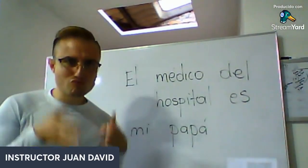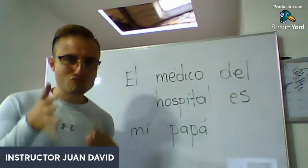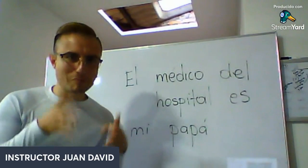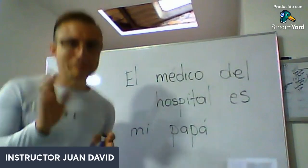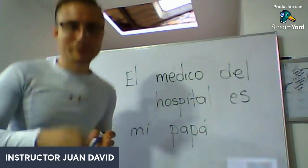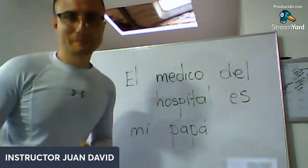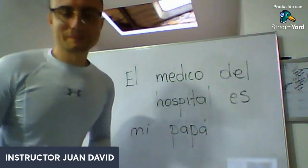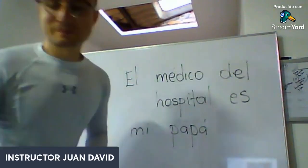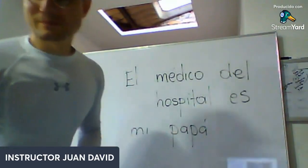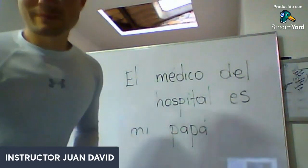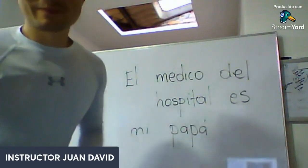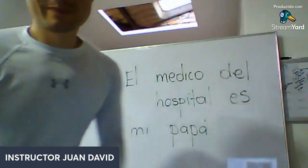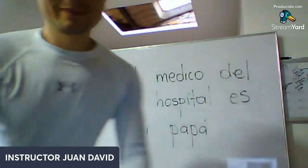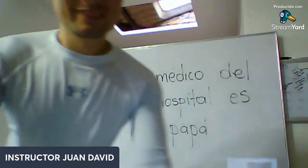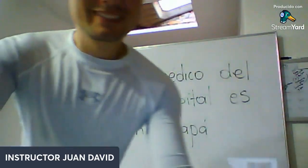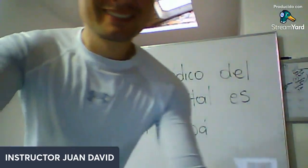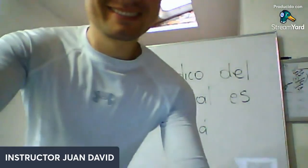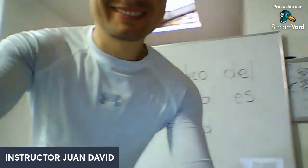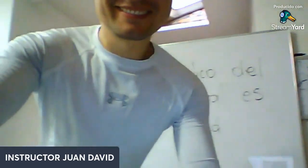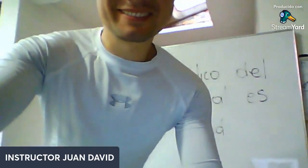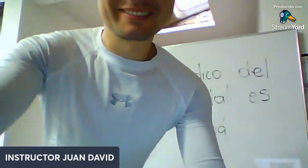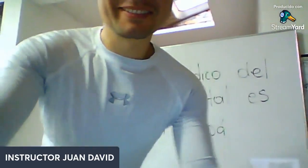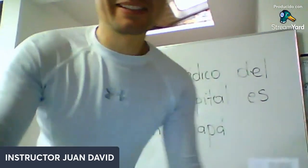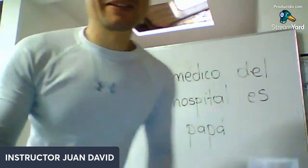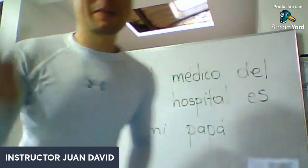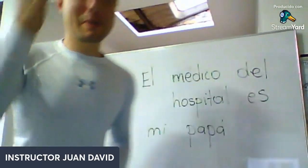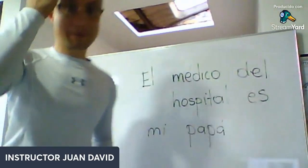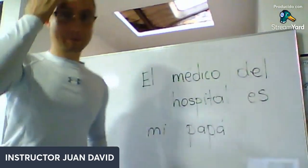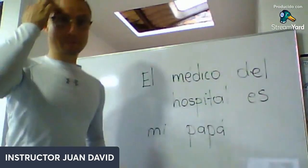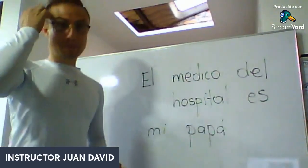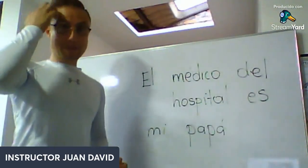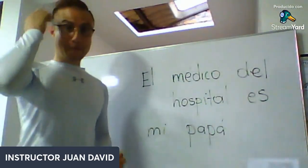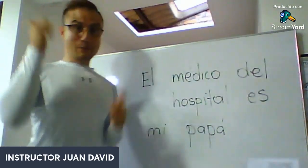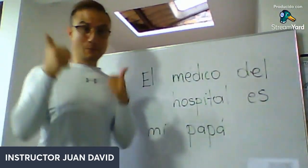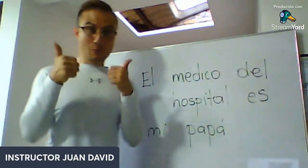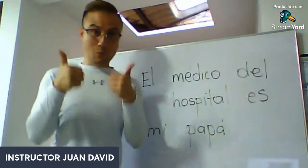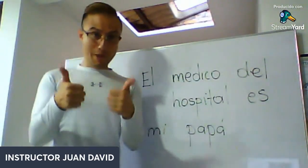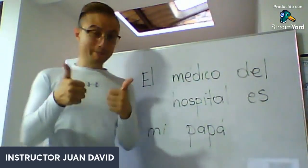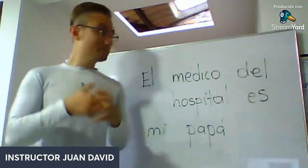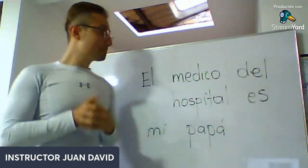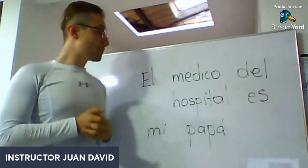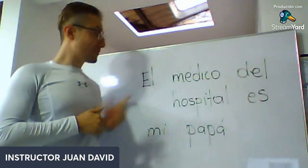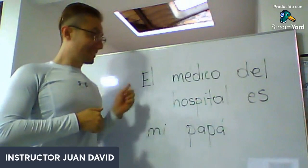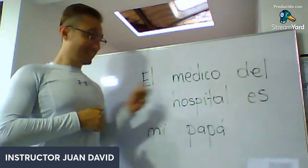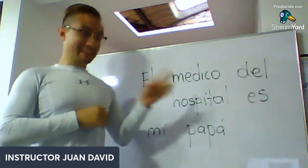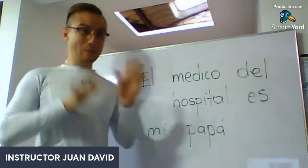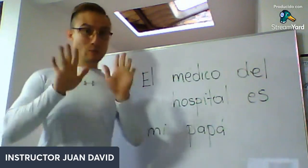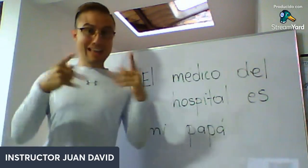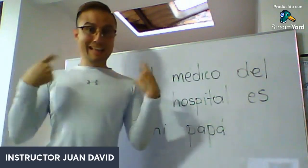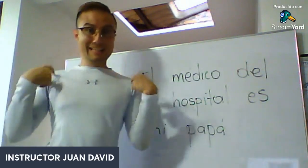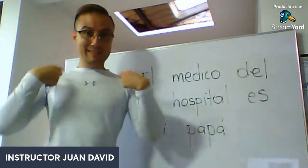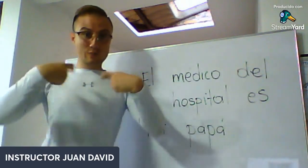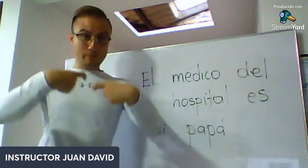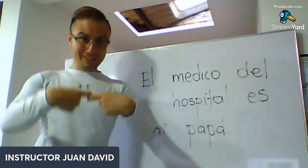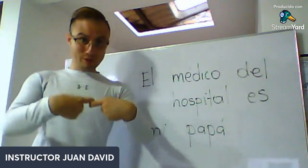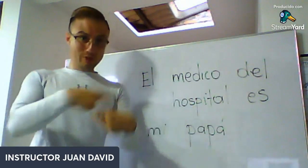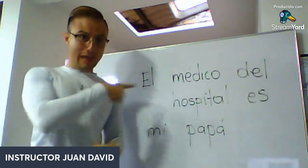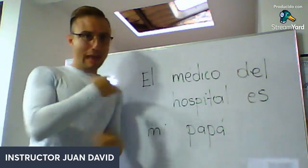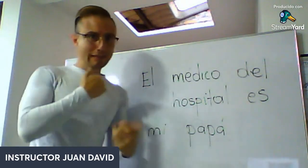bien esto va a tocar señor aquí agachadito bueno con esta frase